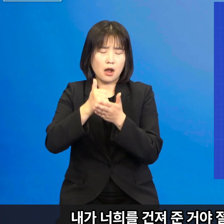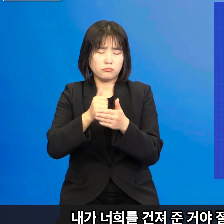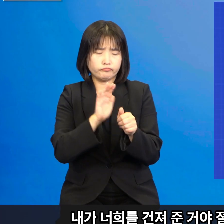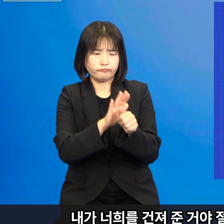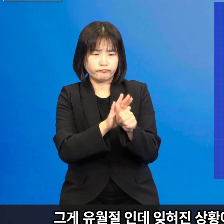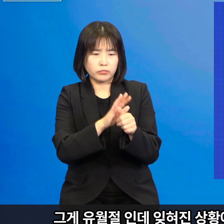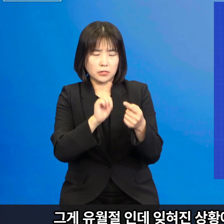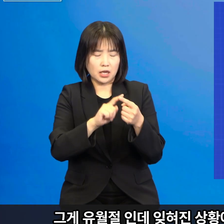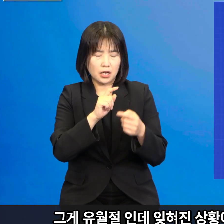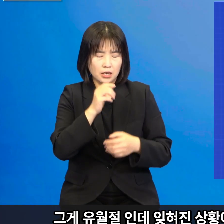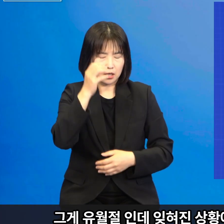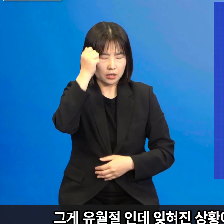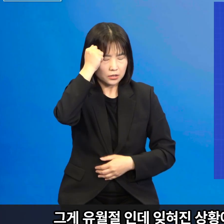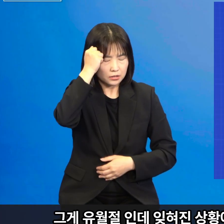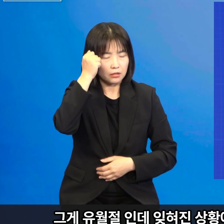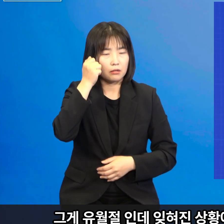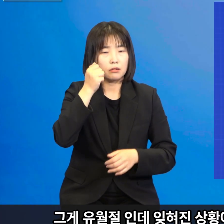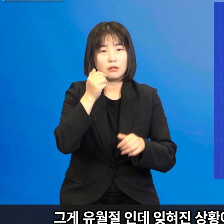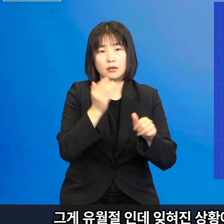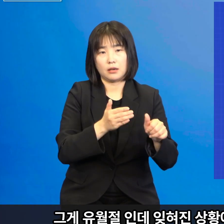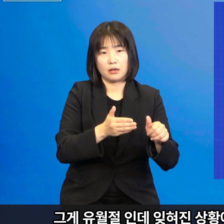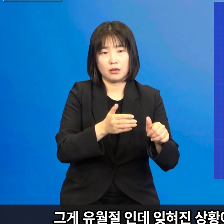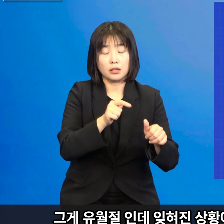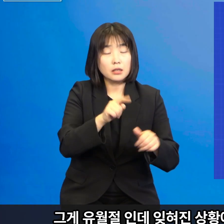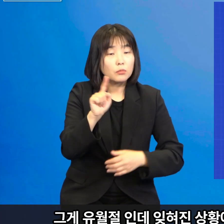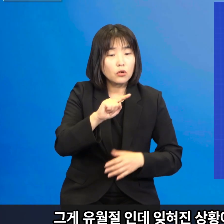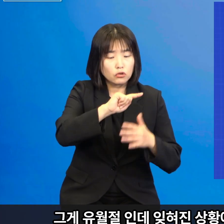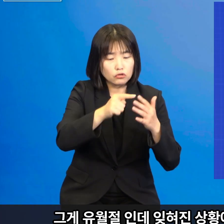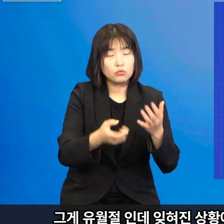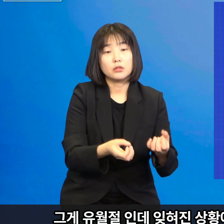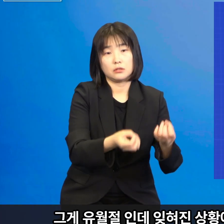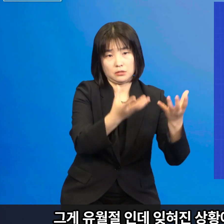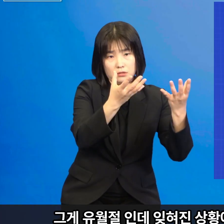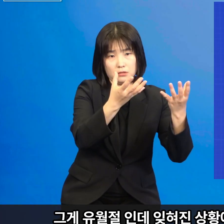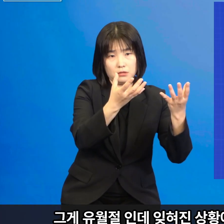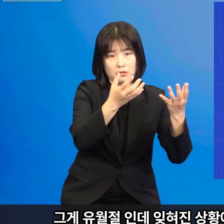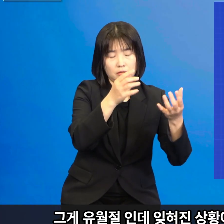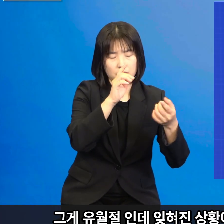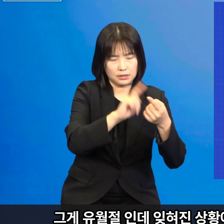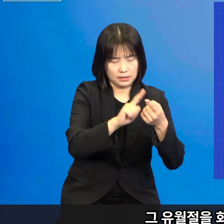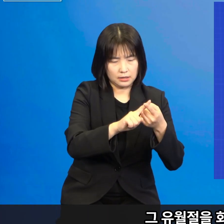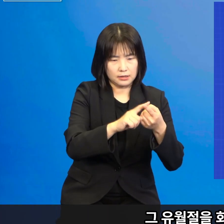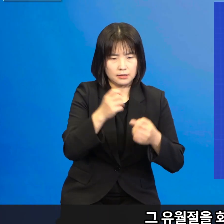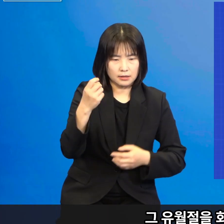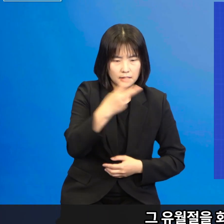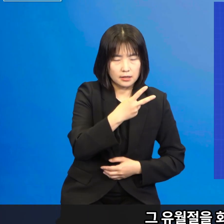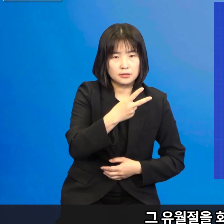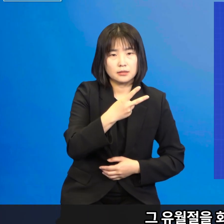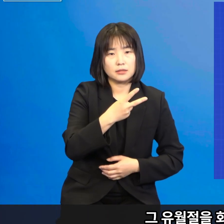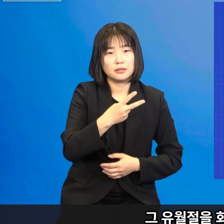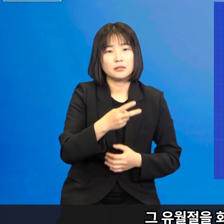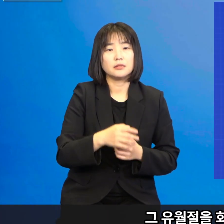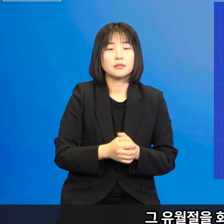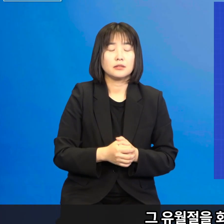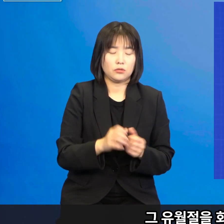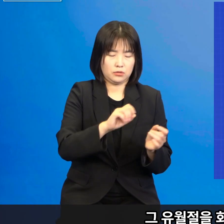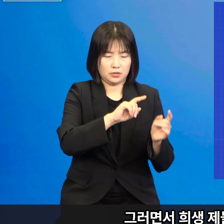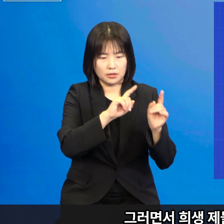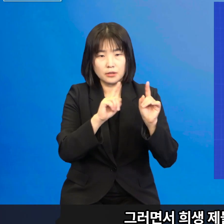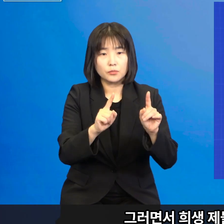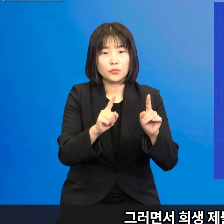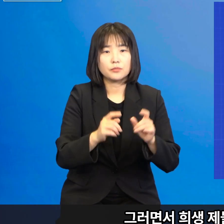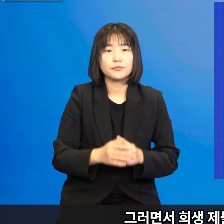된다는 것이죠. 그게 유월절인데 잊혀진 상황에서 다시 그것을 기억하게 하는 그 유월절을 회복을